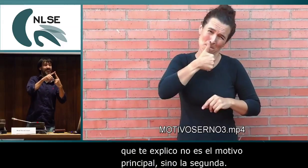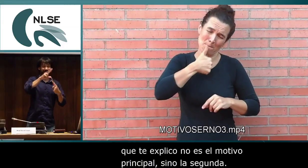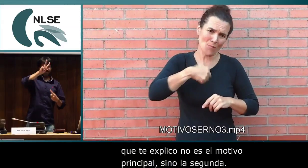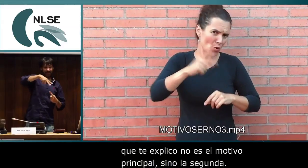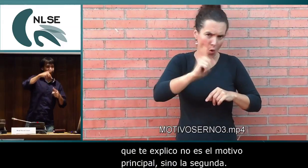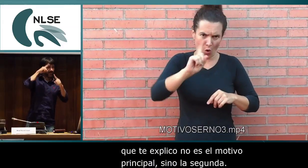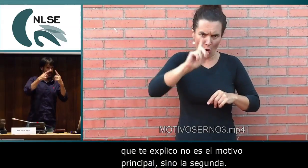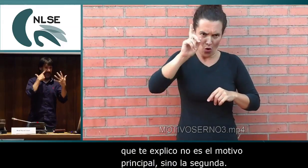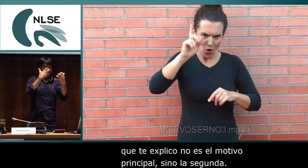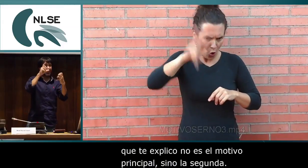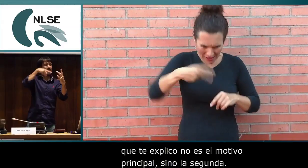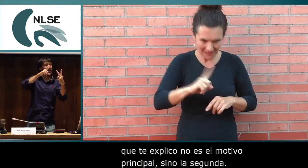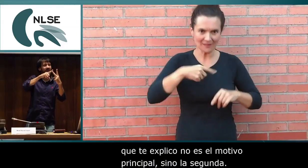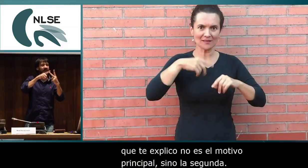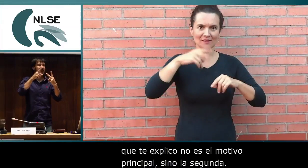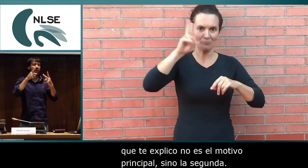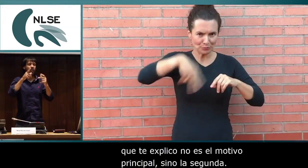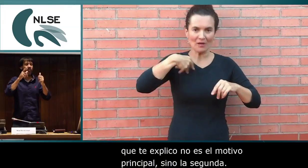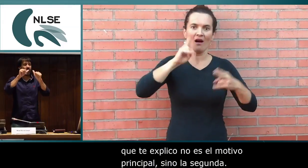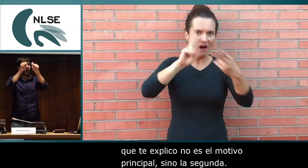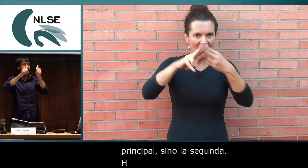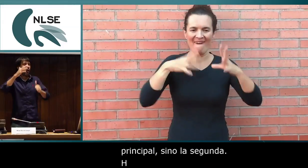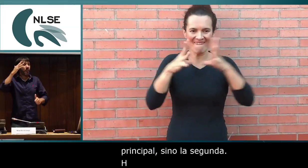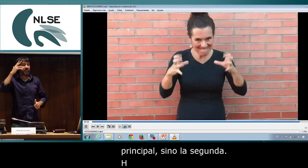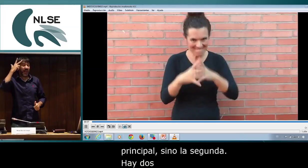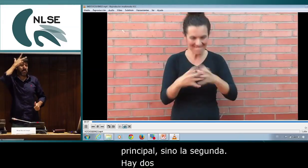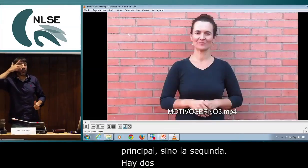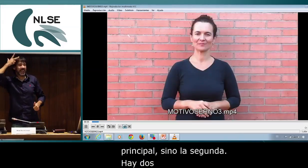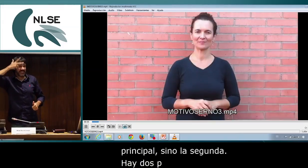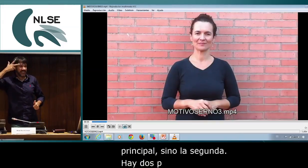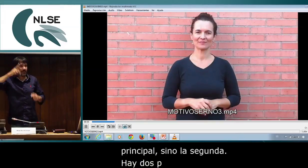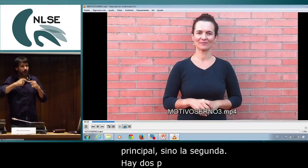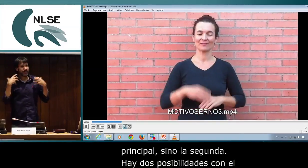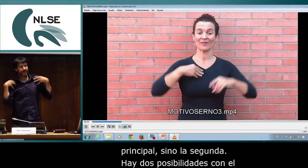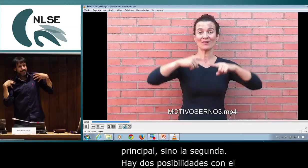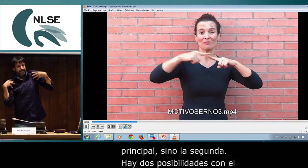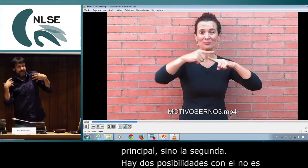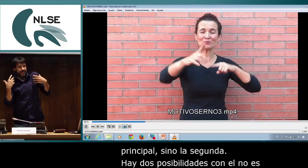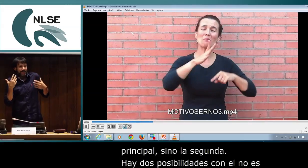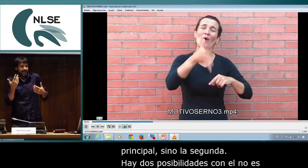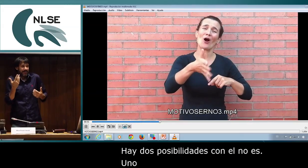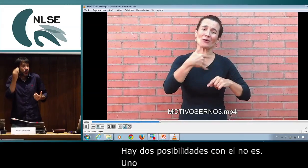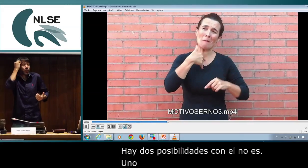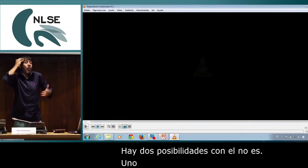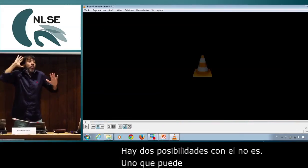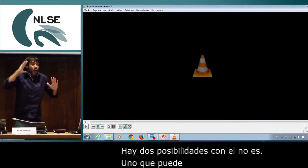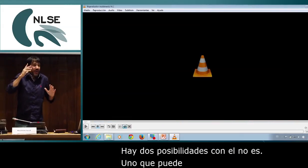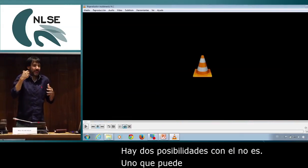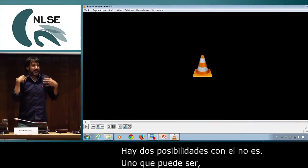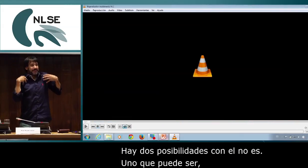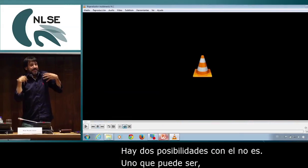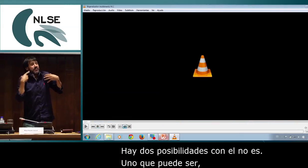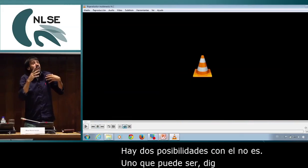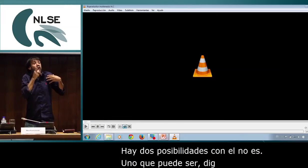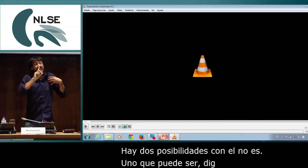Hay dos posibilidades con el no es. Uno que puede ser, digamos, de una manera hipotética, con